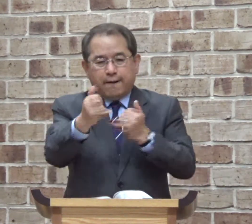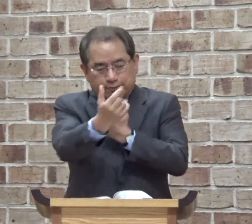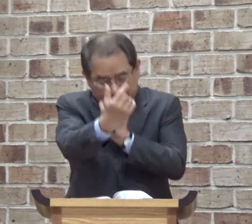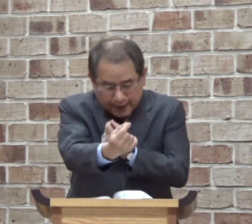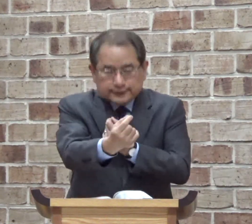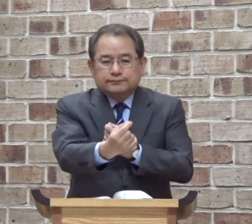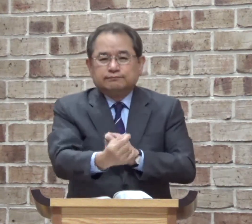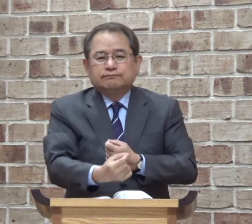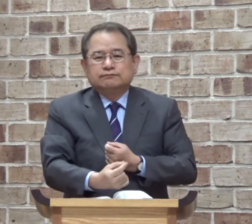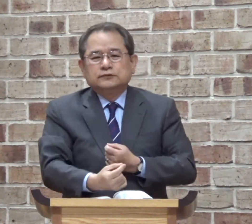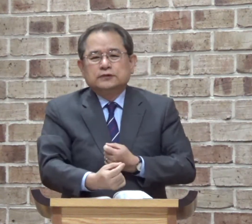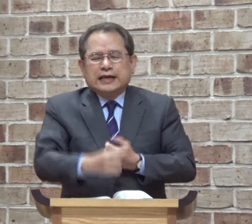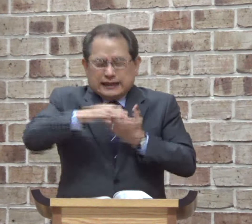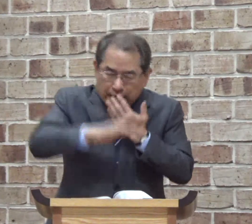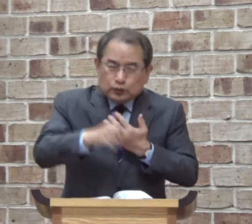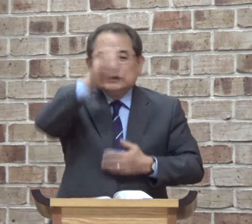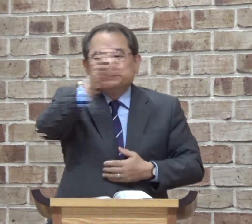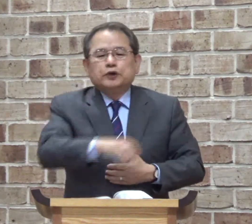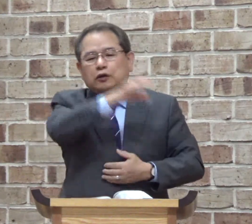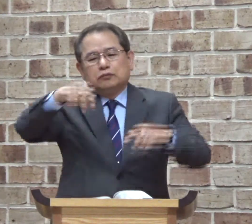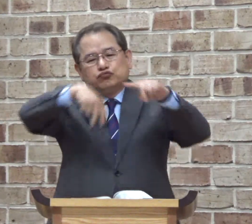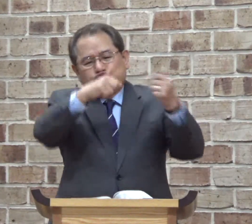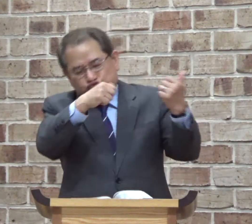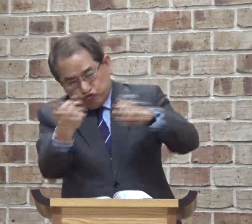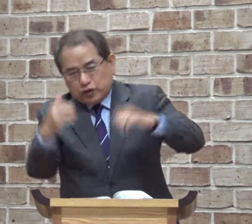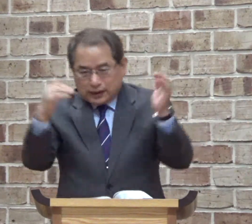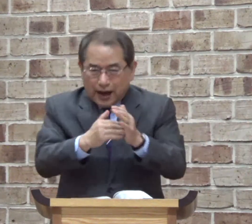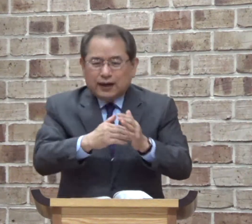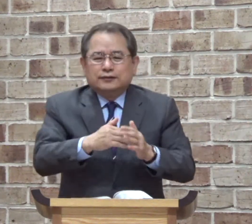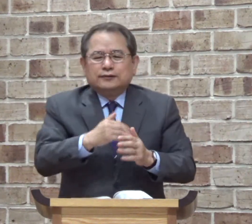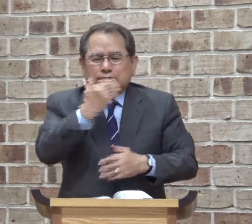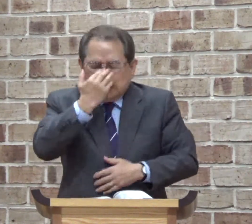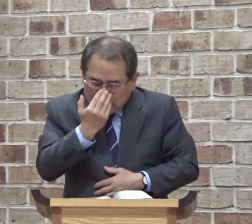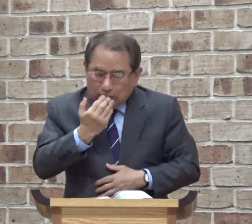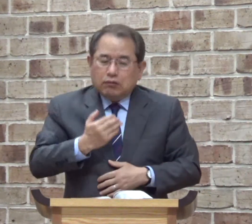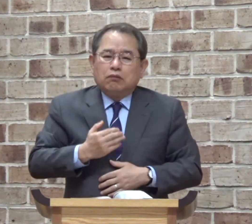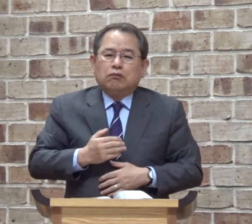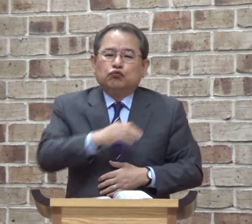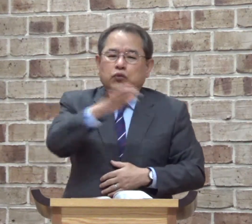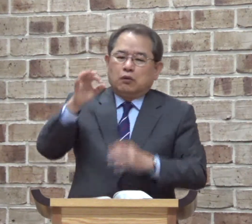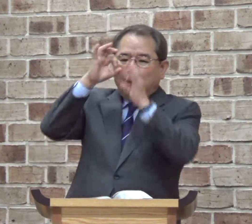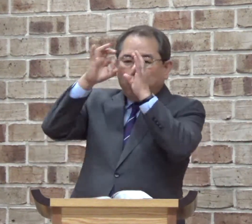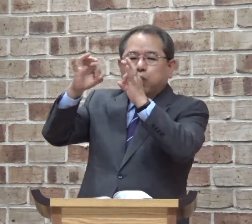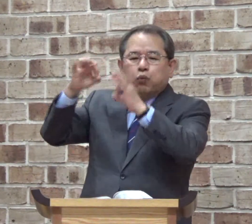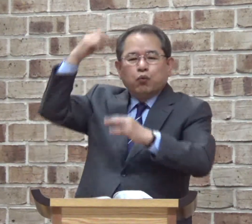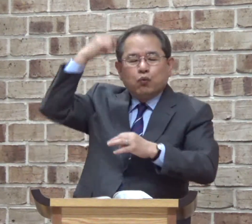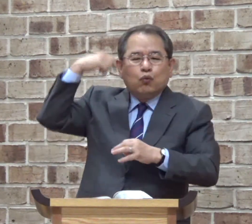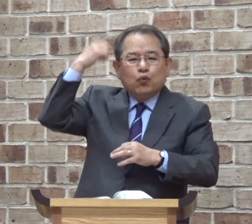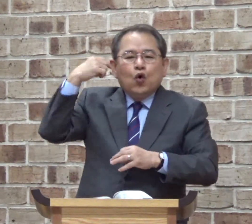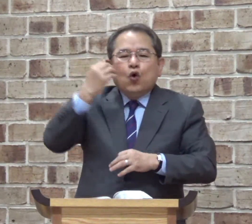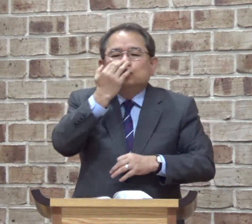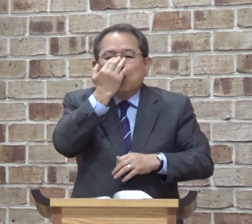자기를 낮추셨던 하나님, 바로 예수 그리스도이십니다. 마태복음 11장 29절